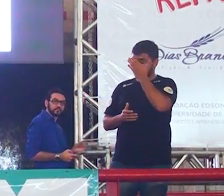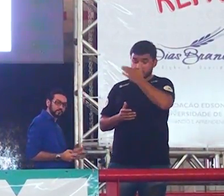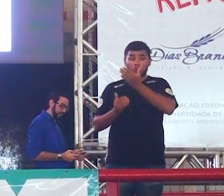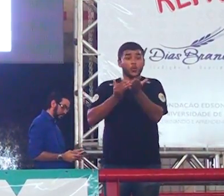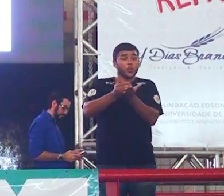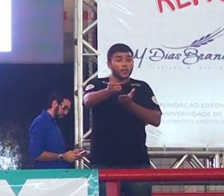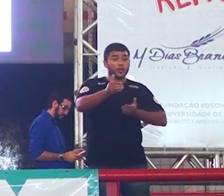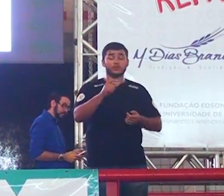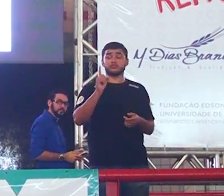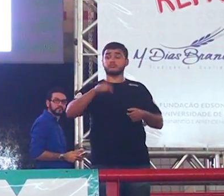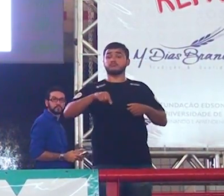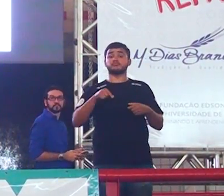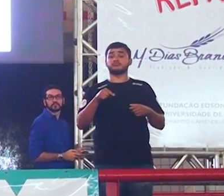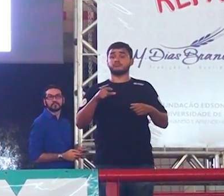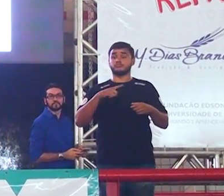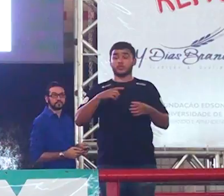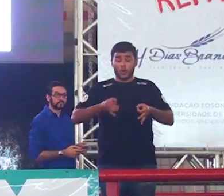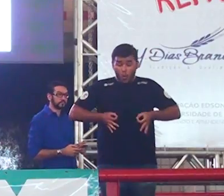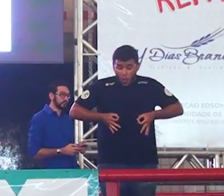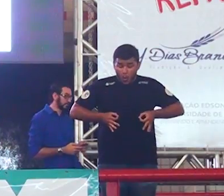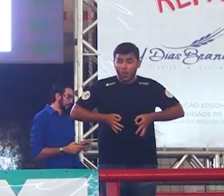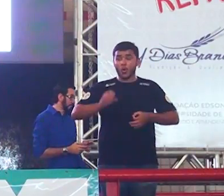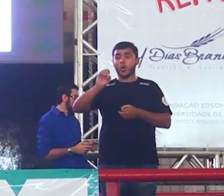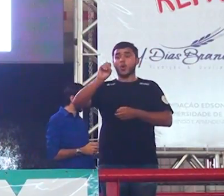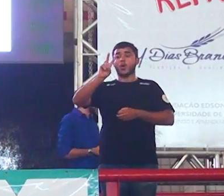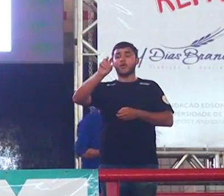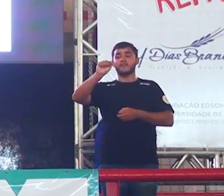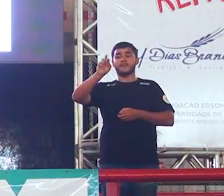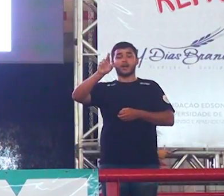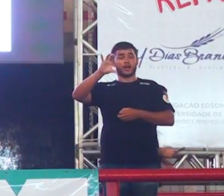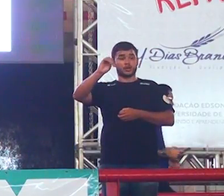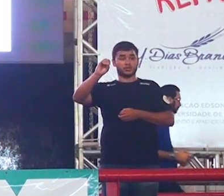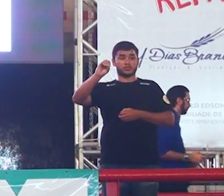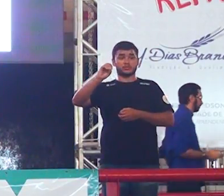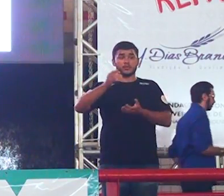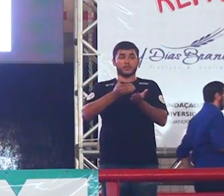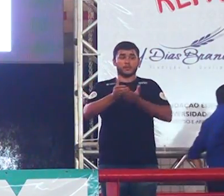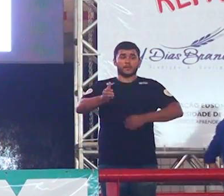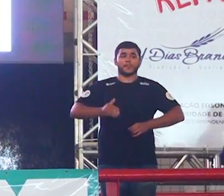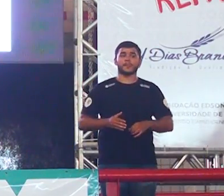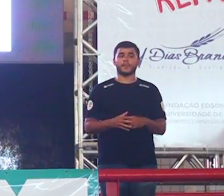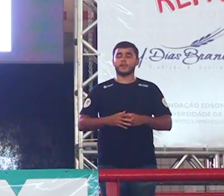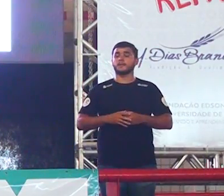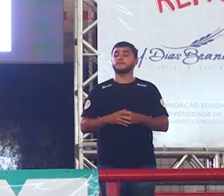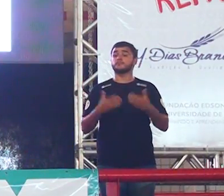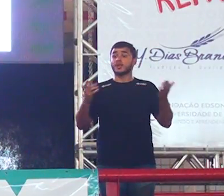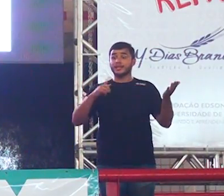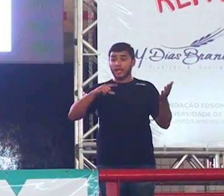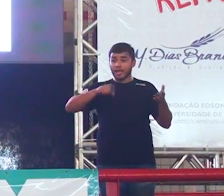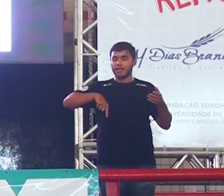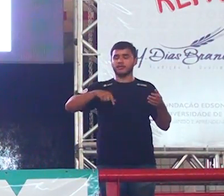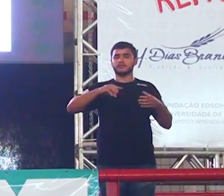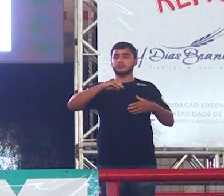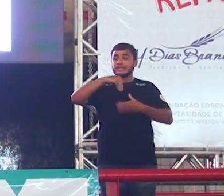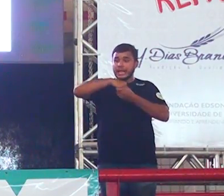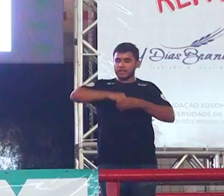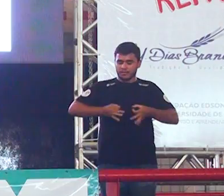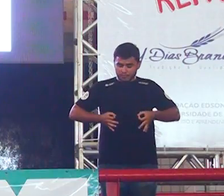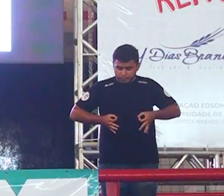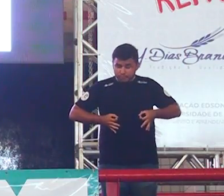quem? Começamos com os ovários, que são glândulas anfícrinas, cuja função é o quê?